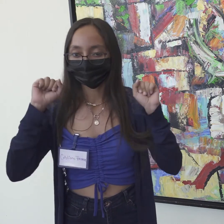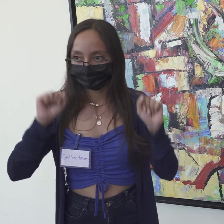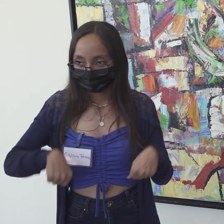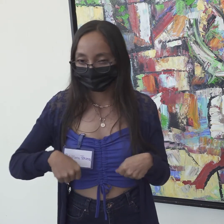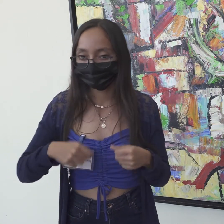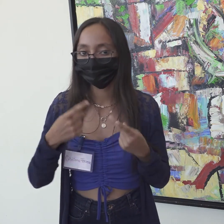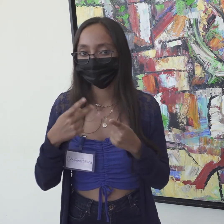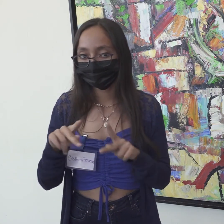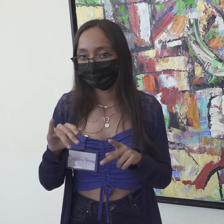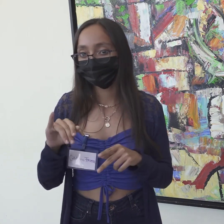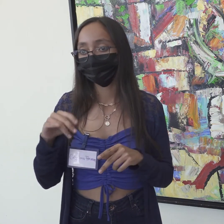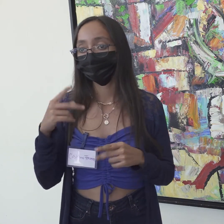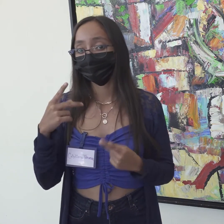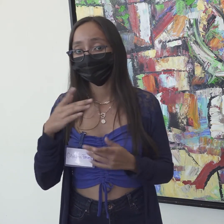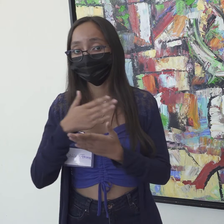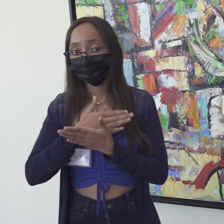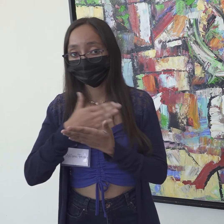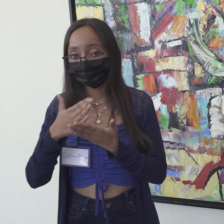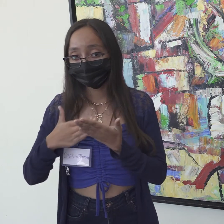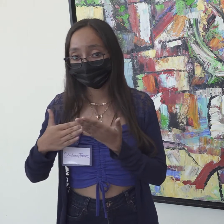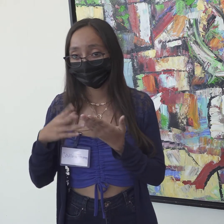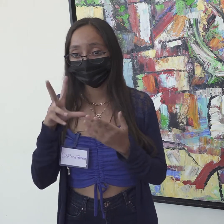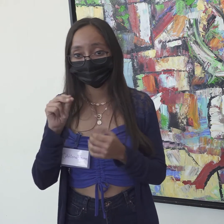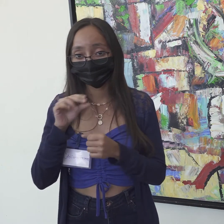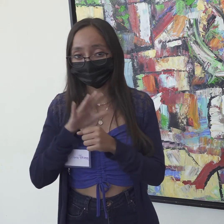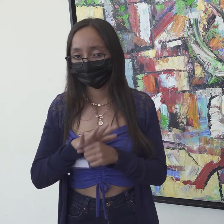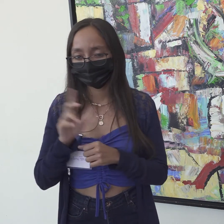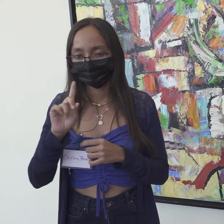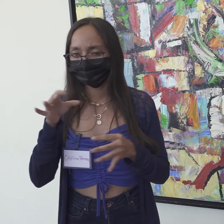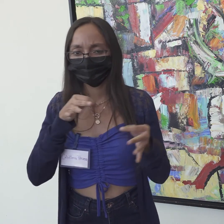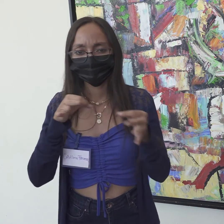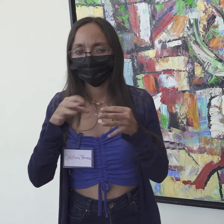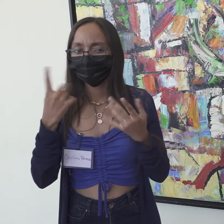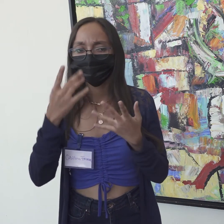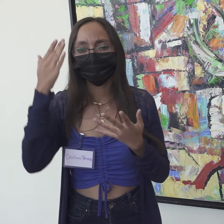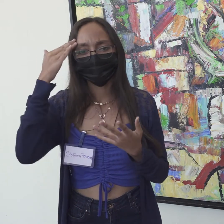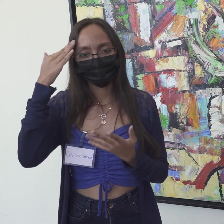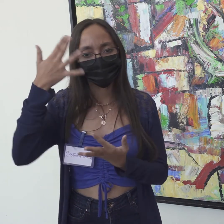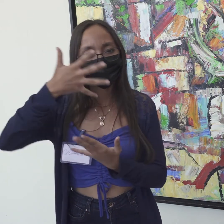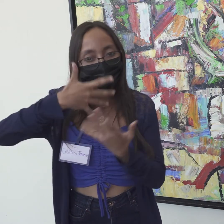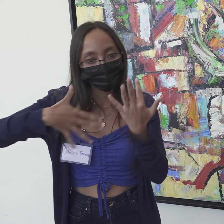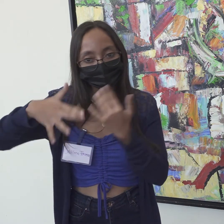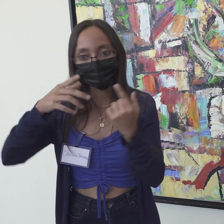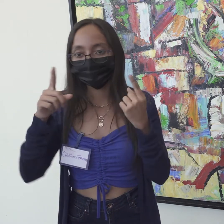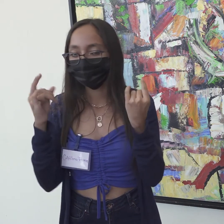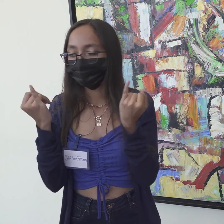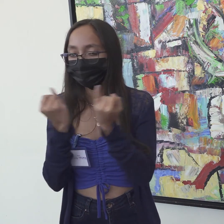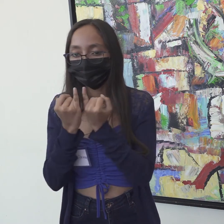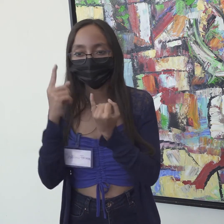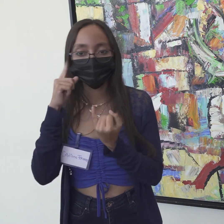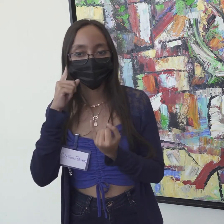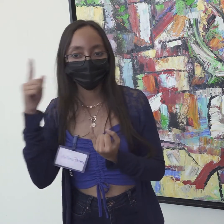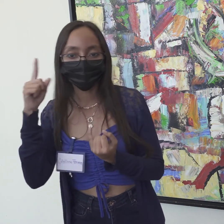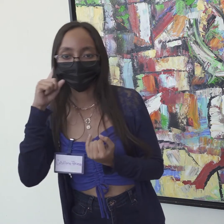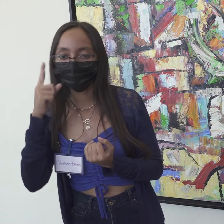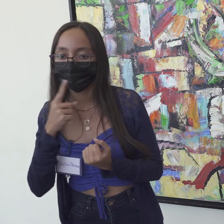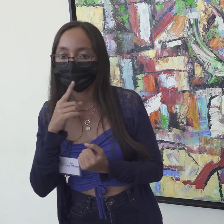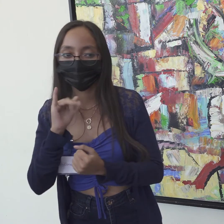hacerlo. Algunos nos vamos a encontrar con la dificultad, no nos podemos discriminar, todos somos iguales, sordo, oyente,